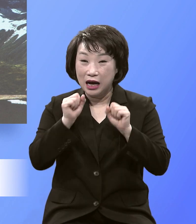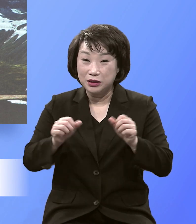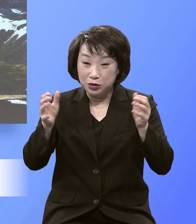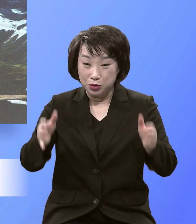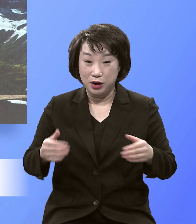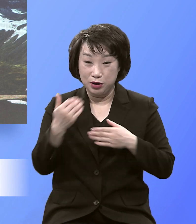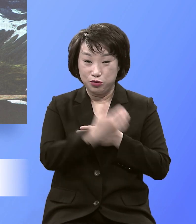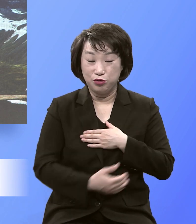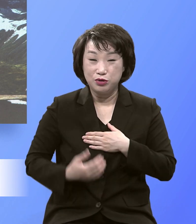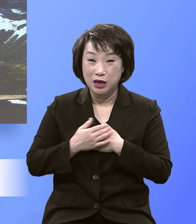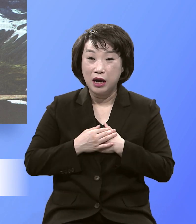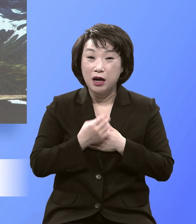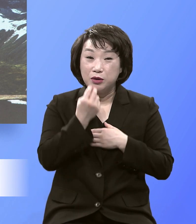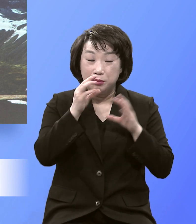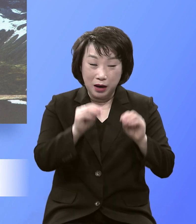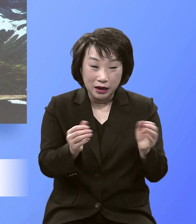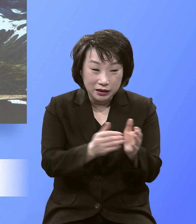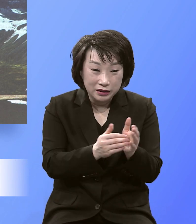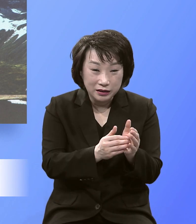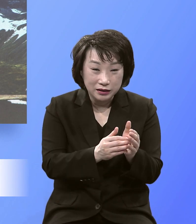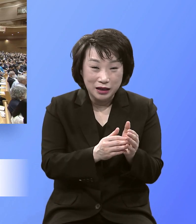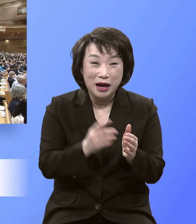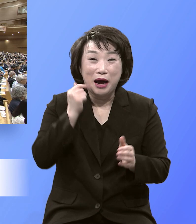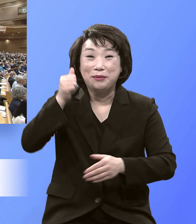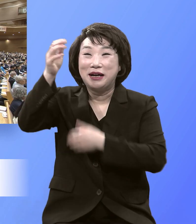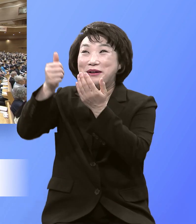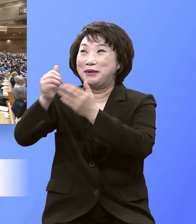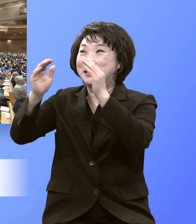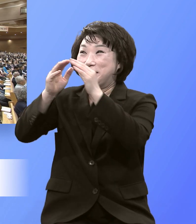육체가 끝나면 아버지 집에 가서 살아야 돼요.